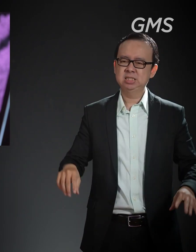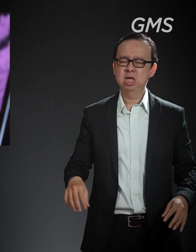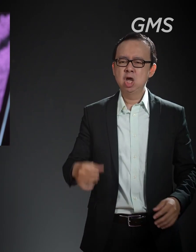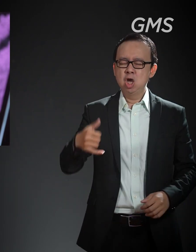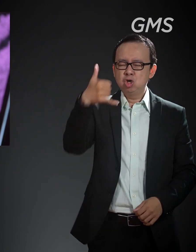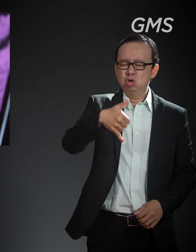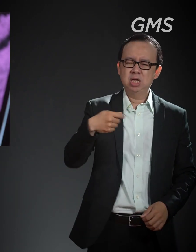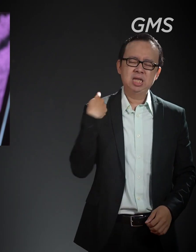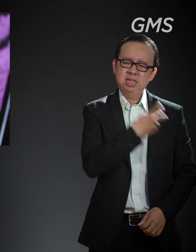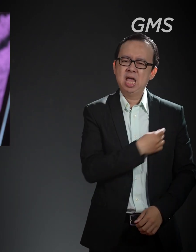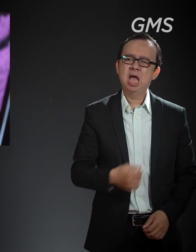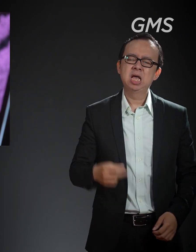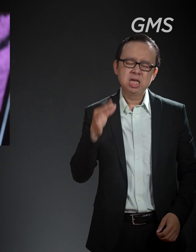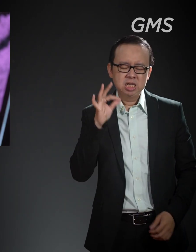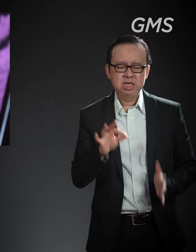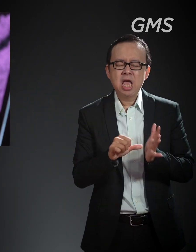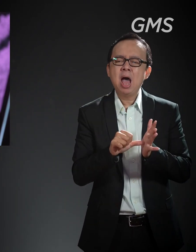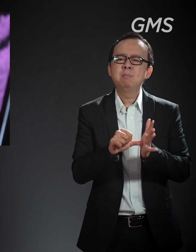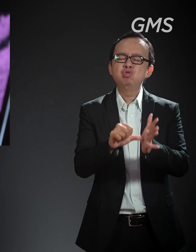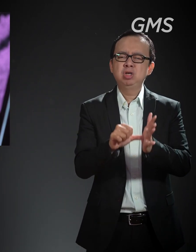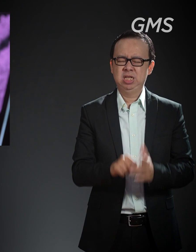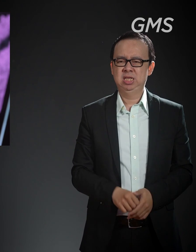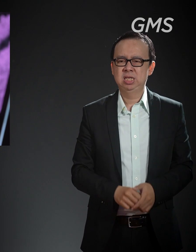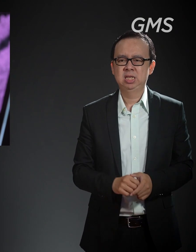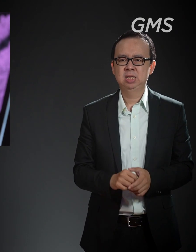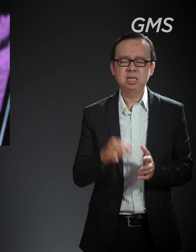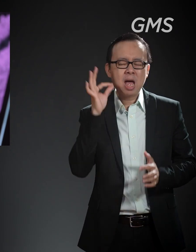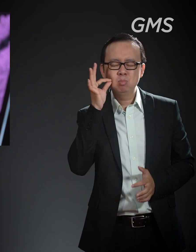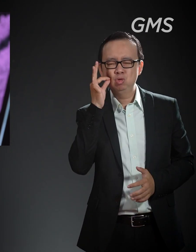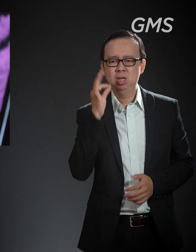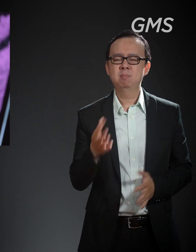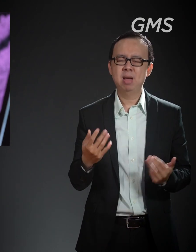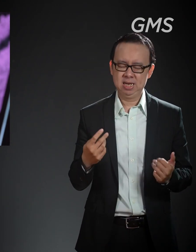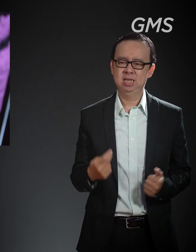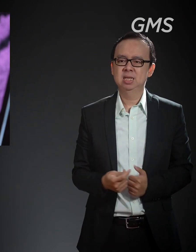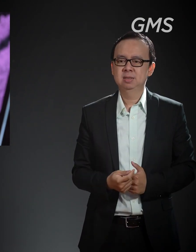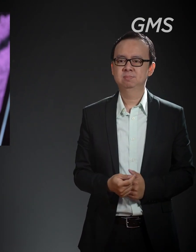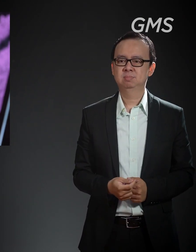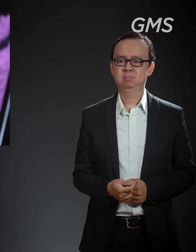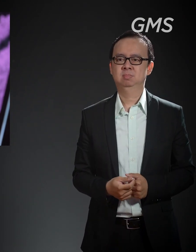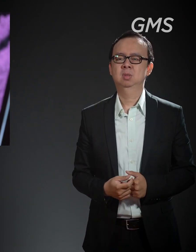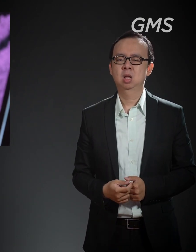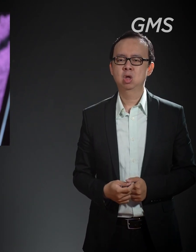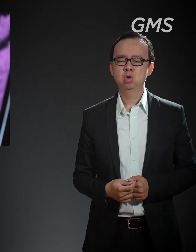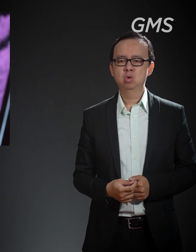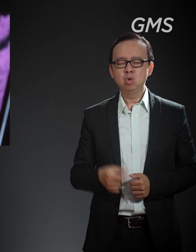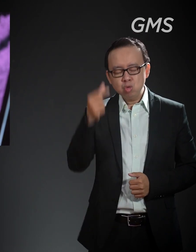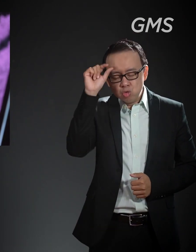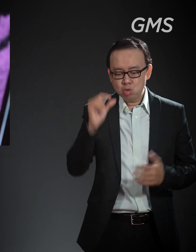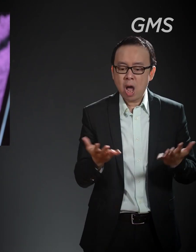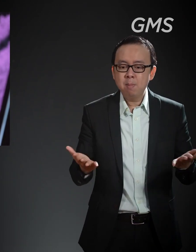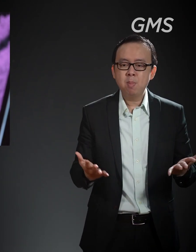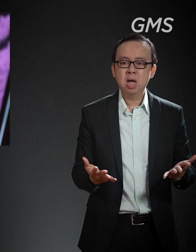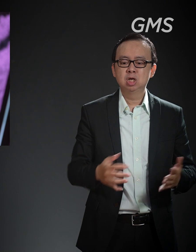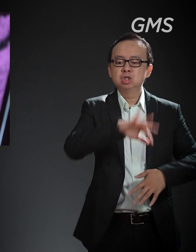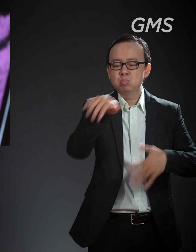kekayaan lebih tinggi. Mari bersyukur namamu dan namaku tertulis dalam kitab kehidupan. Buat apa seseorang memperoleh seluruh dunia tapi kehilangan